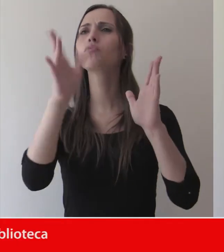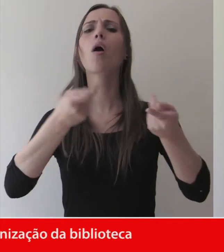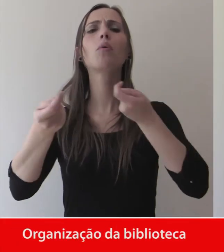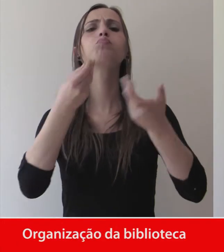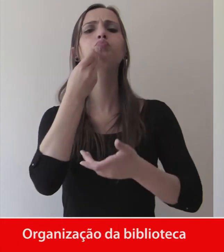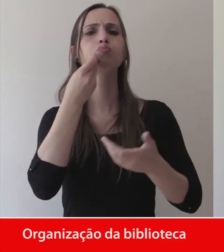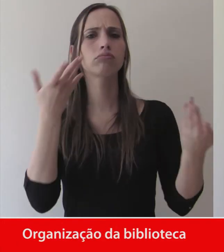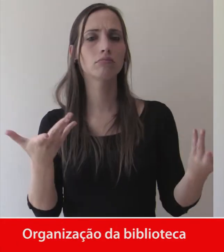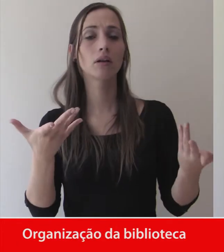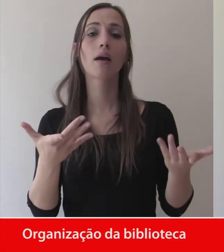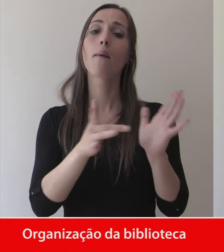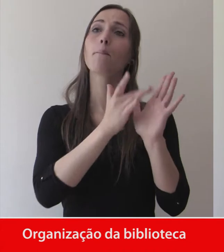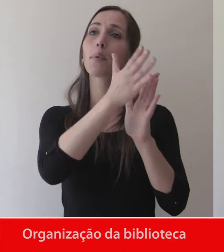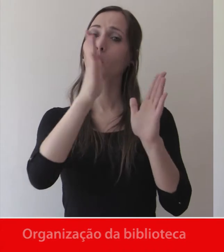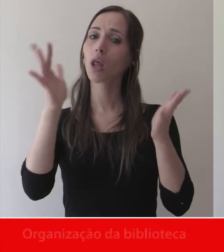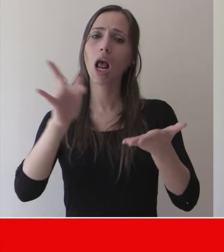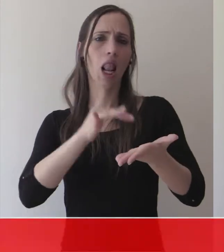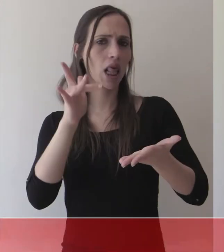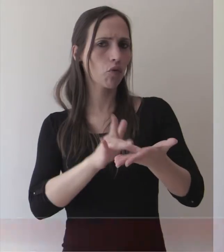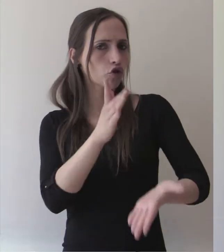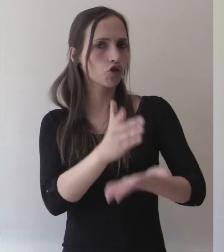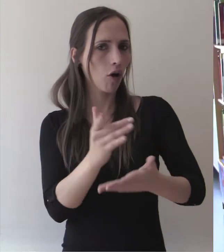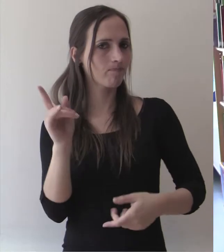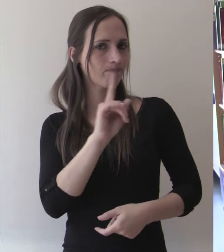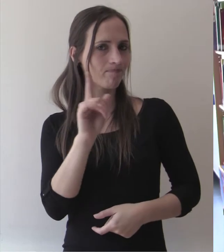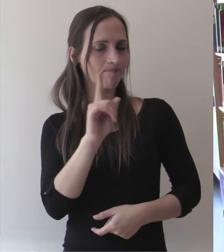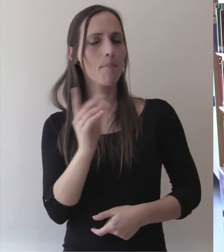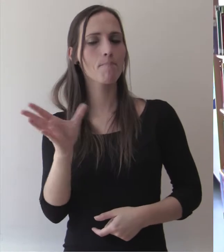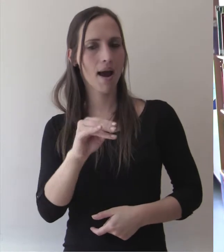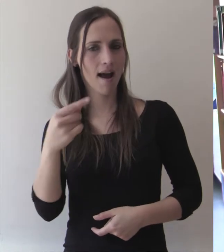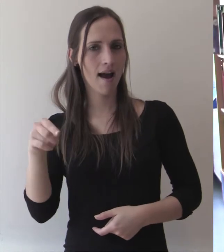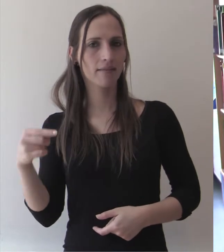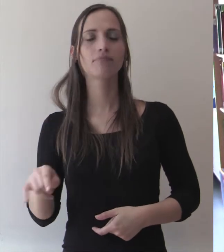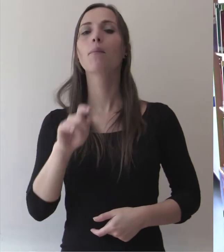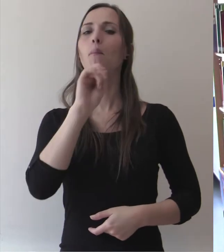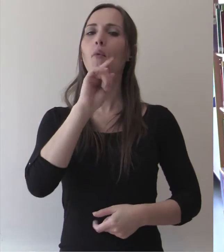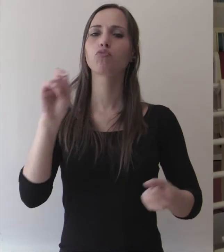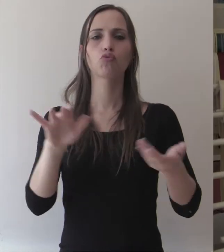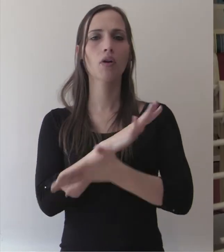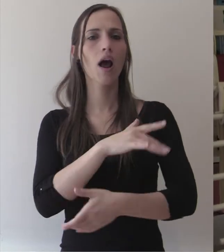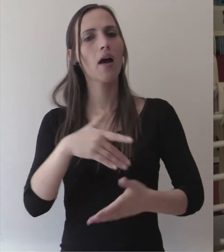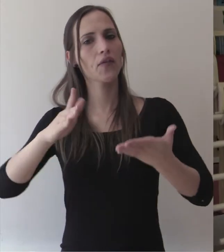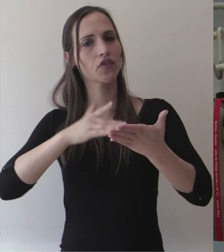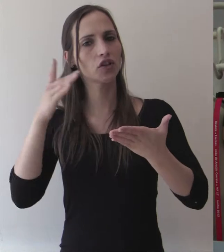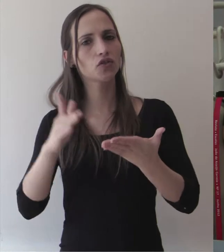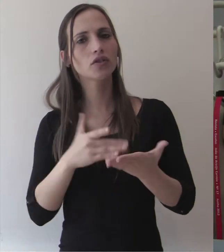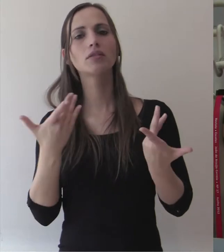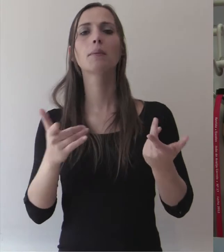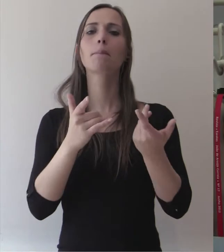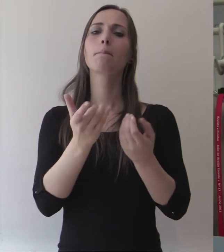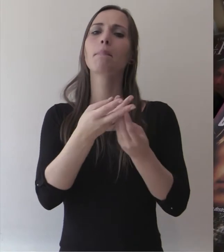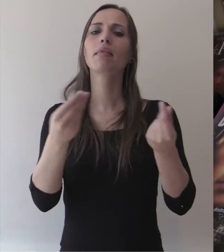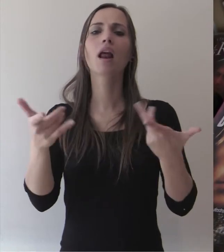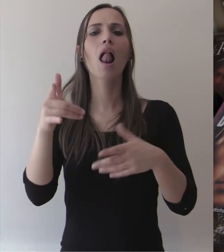Organização da biblioteca. Na nossa biblioteca não existem apenas livros. Nela podes encontrar jornais,